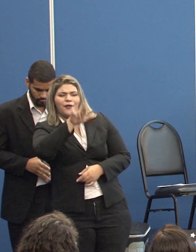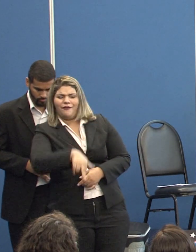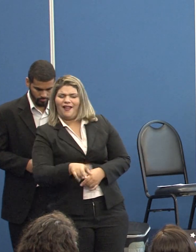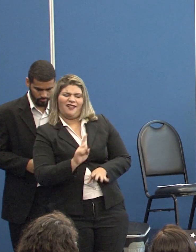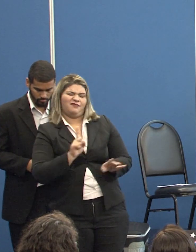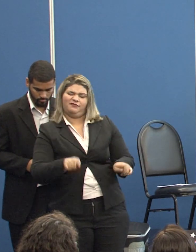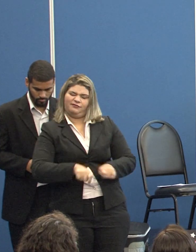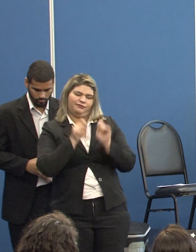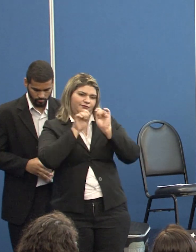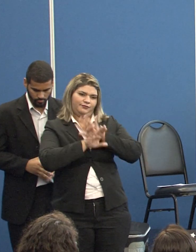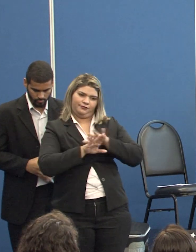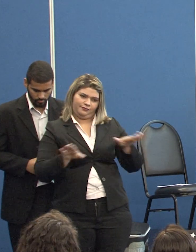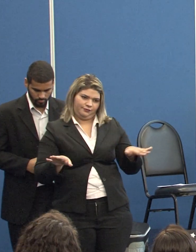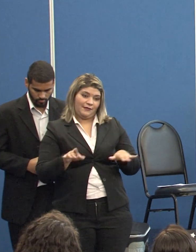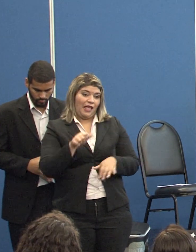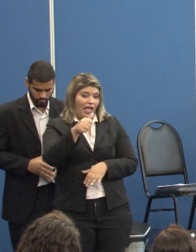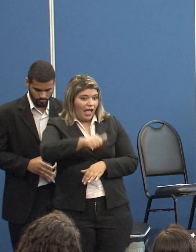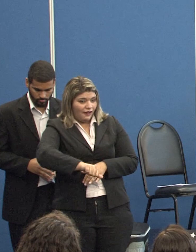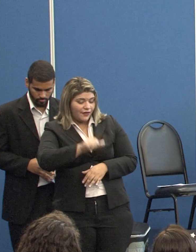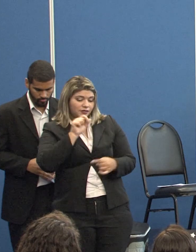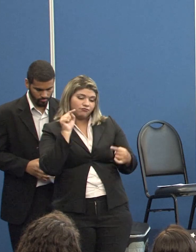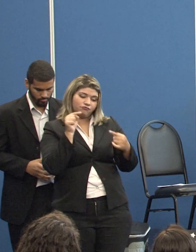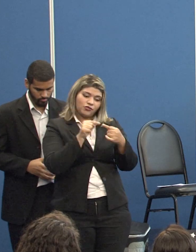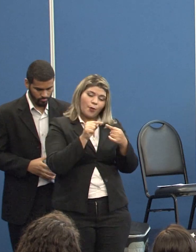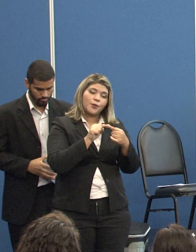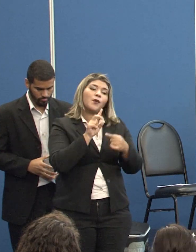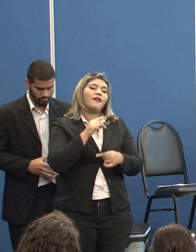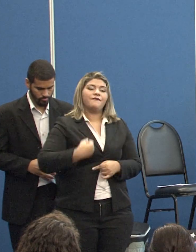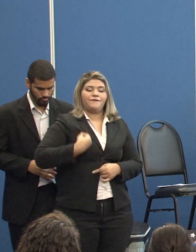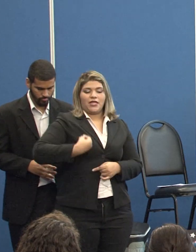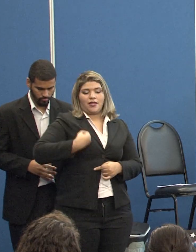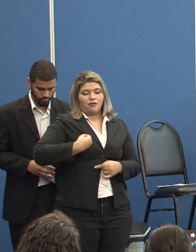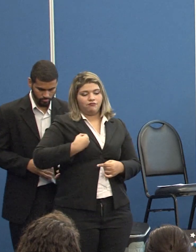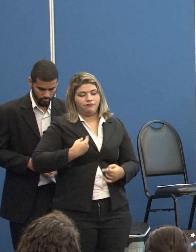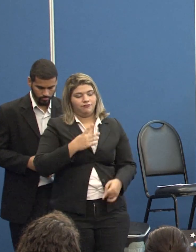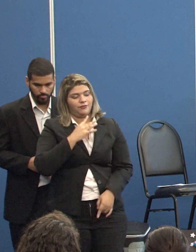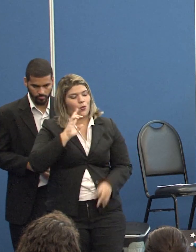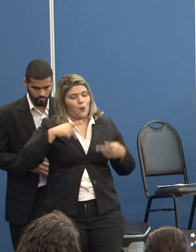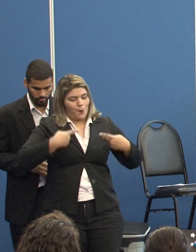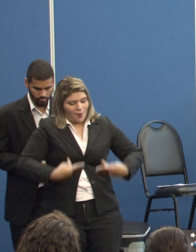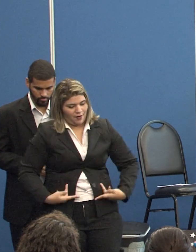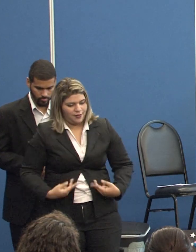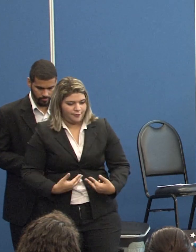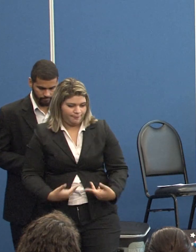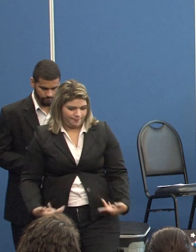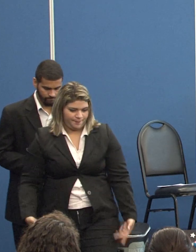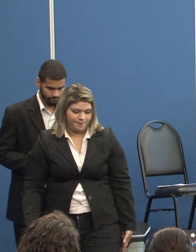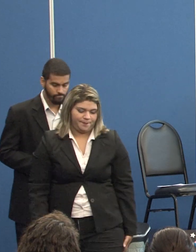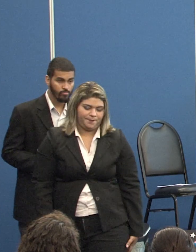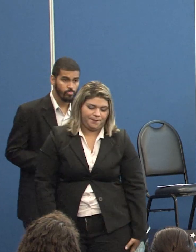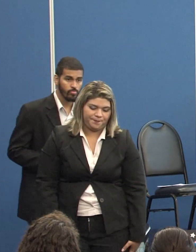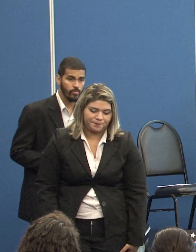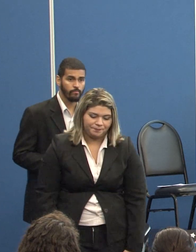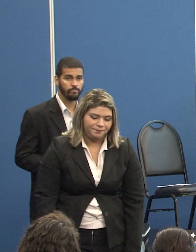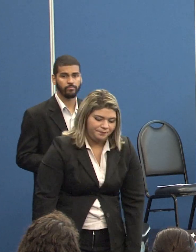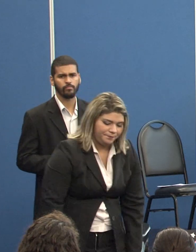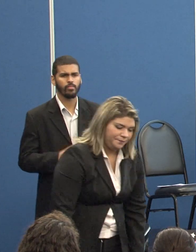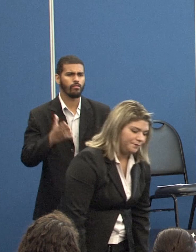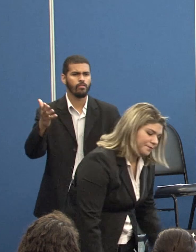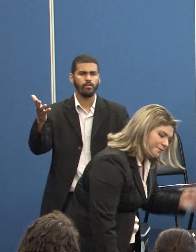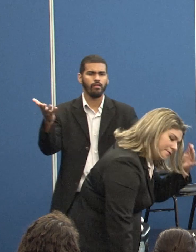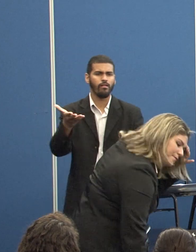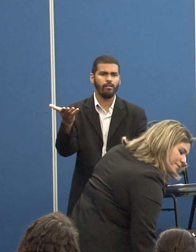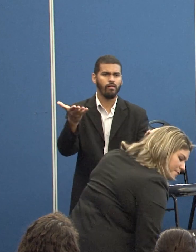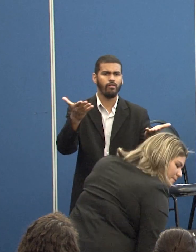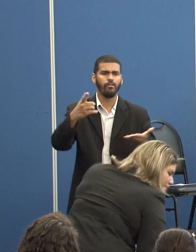já falei, a avaliação ela está estritamente ligada à vida humana, ao conhecimento humano. Vocês aqui estão me avaliando, eu estou